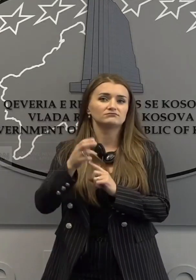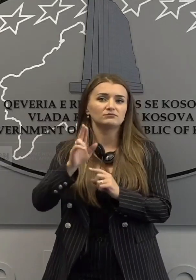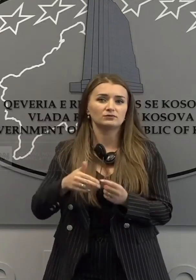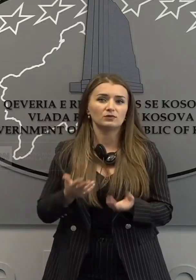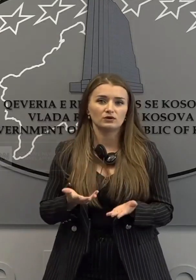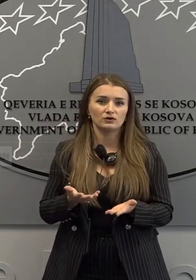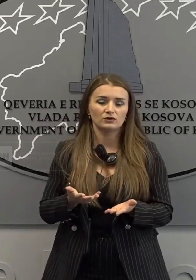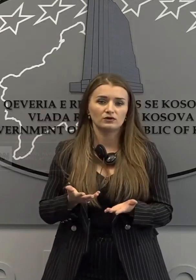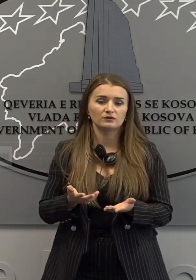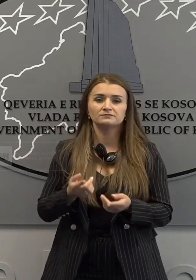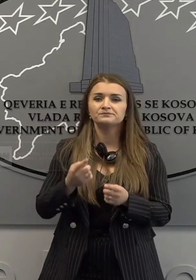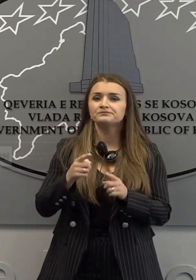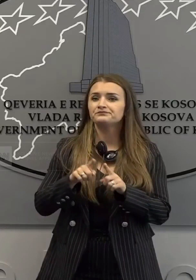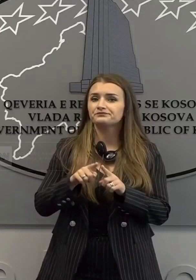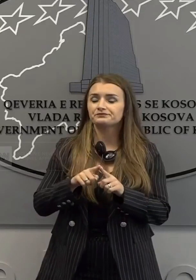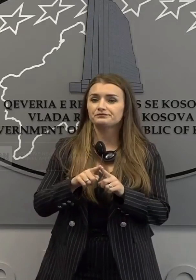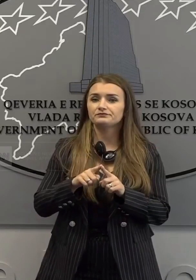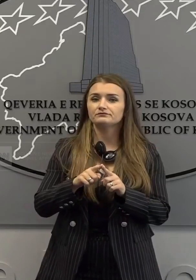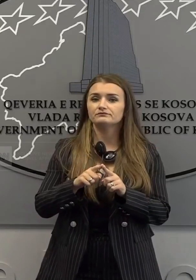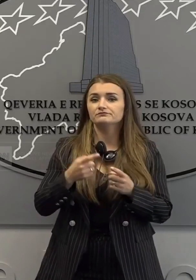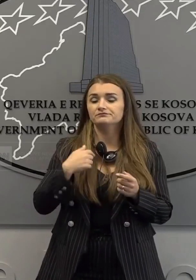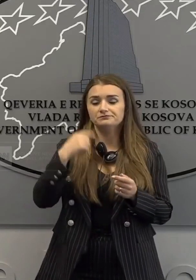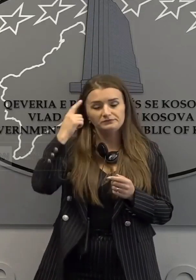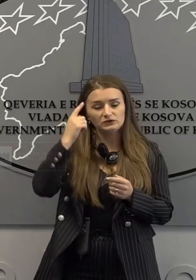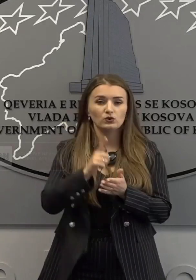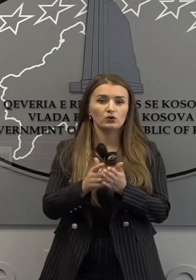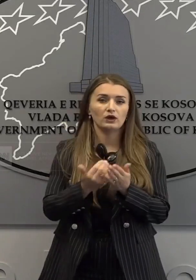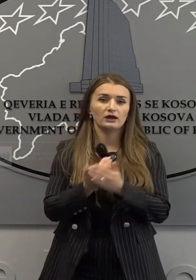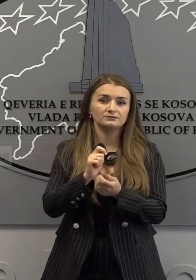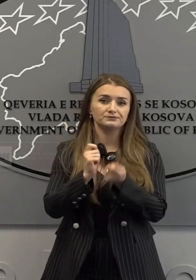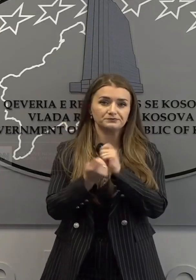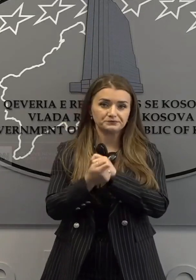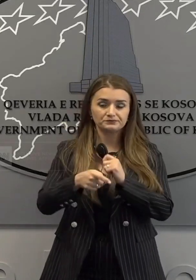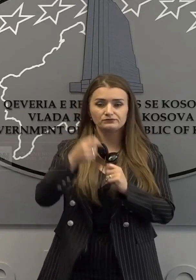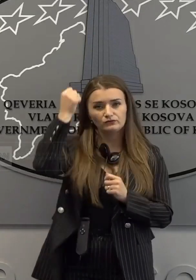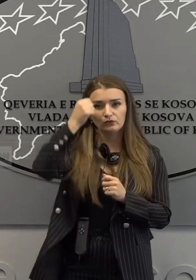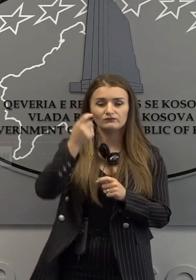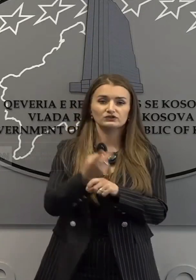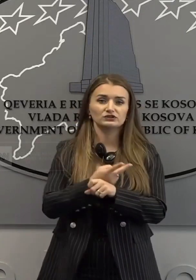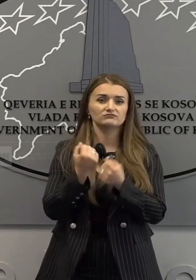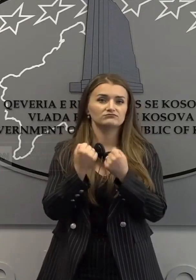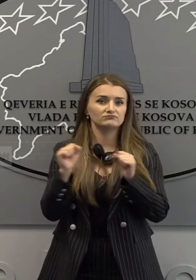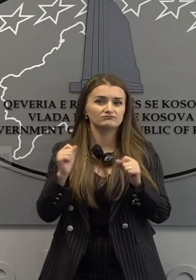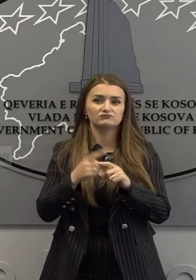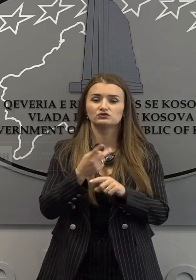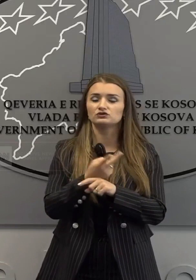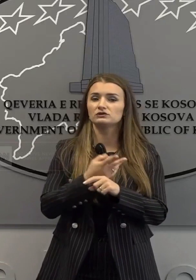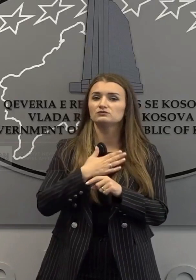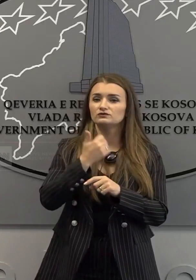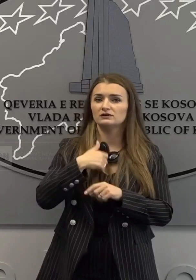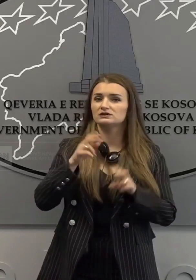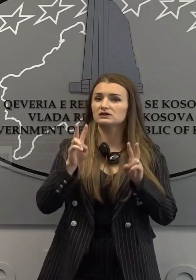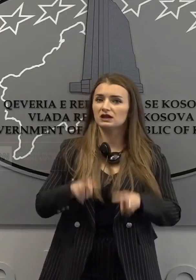të paraqet një etapë të re, në të cilën do të kuptohet që Kosova është shteti demokratik, Kosova është shteti së drejtës,